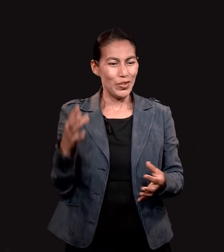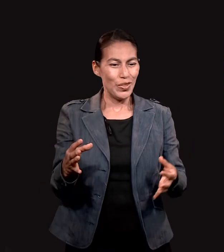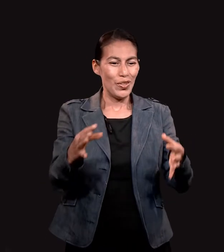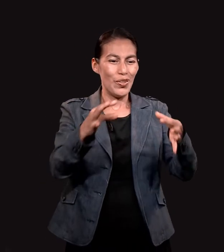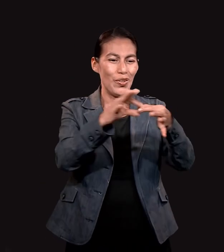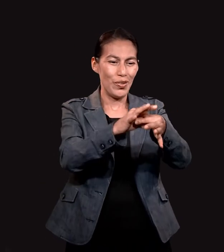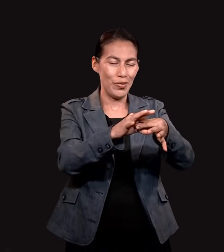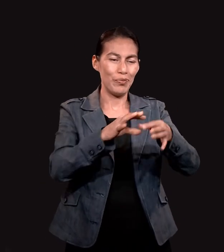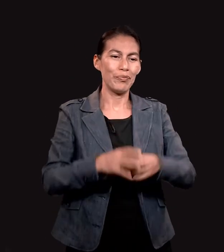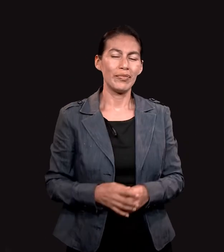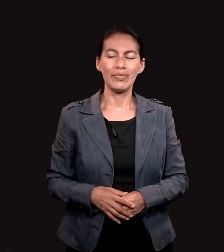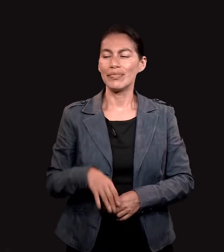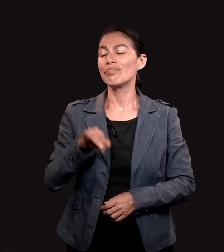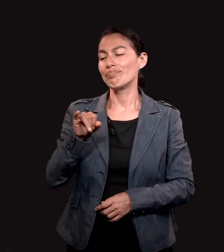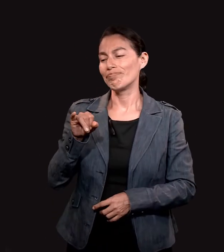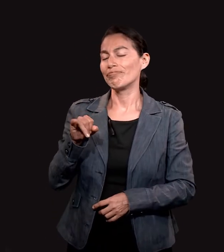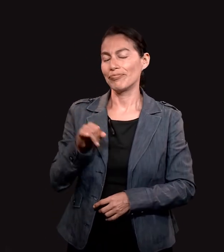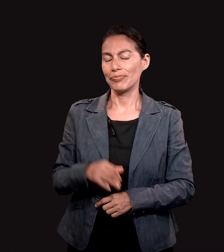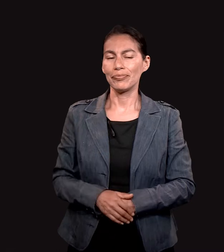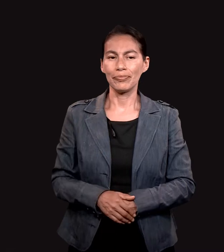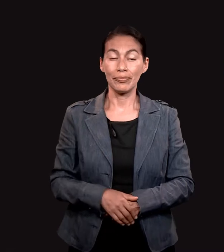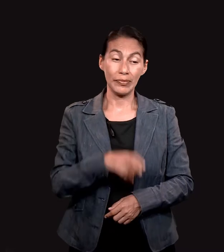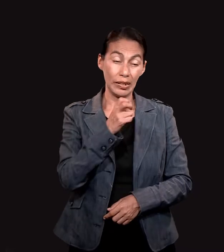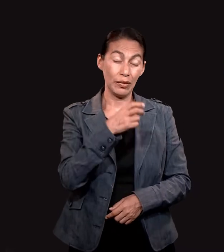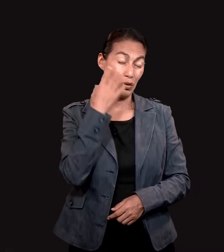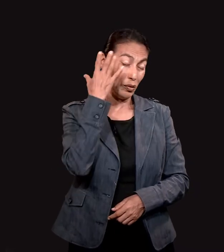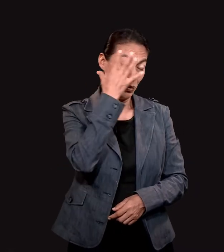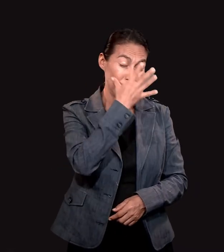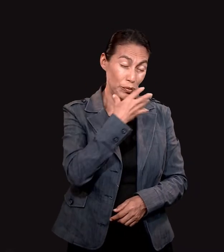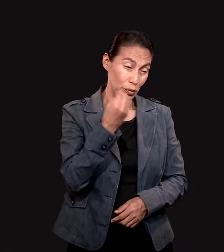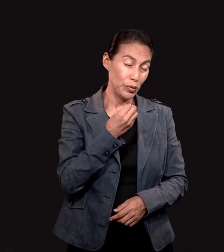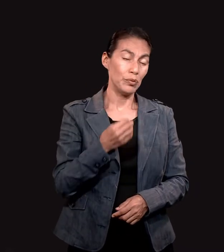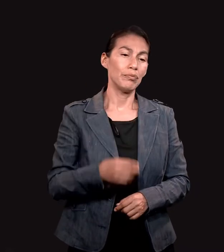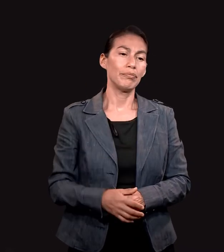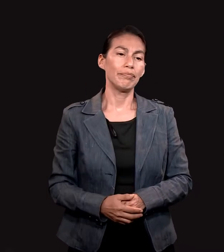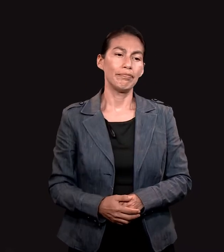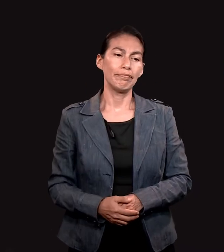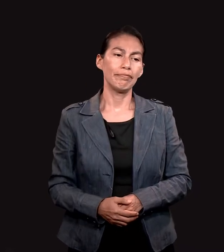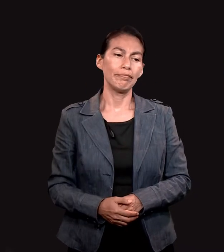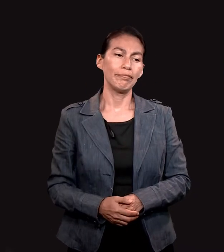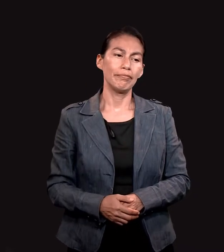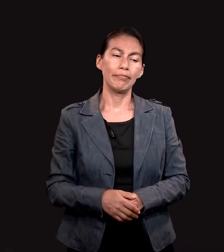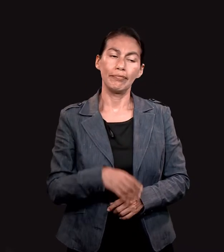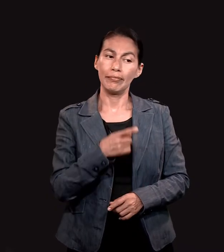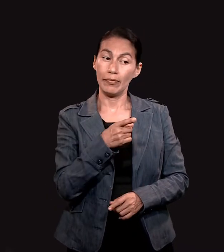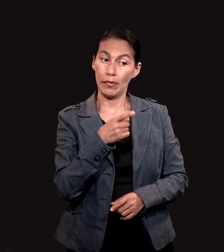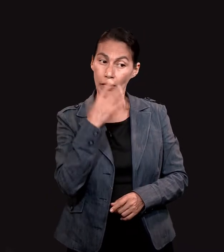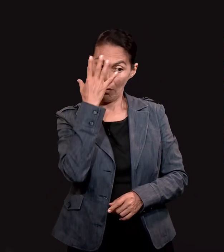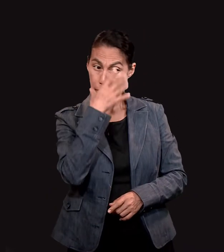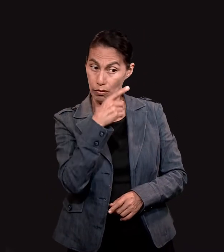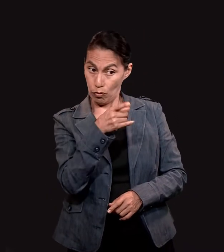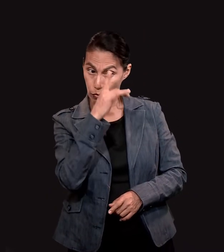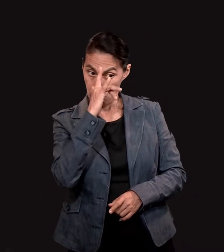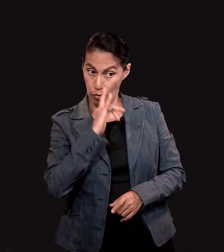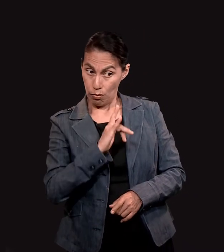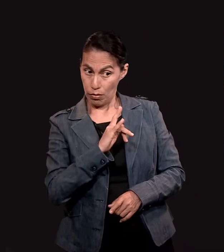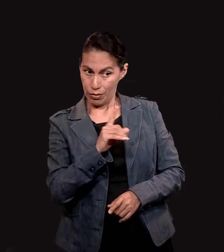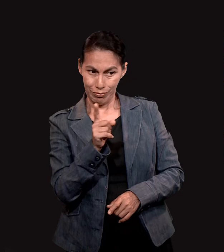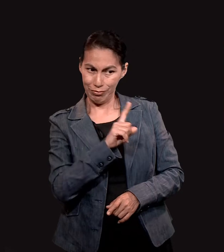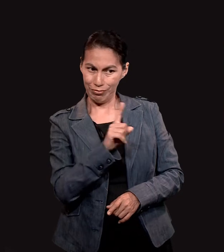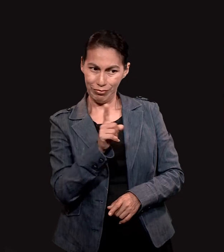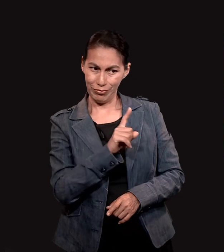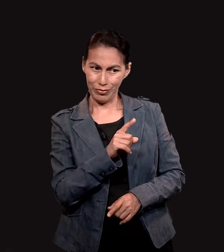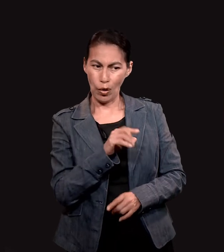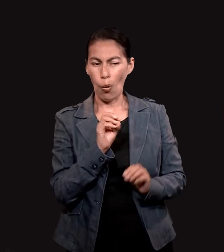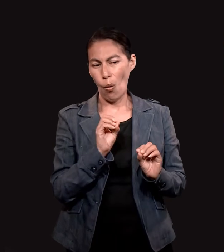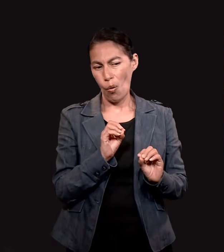porque Dios los unió. Sí. Y eso es maravilloso. No fue la belleza que tú tienes